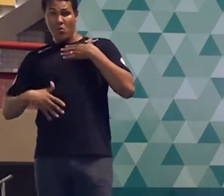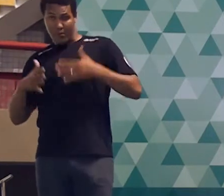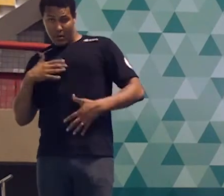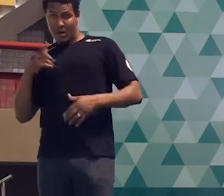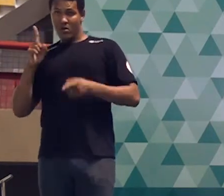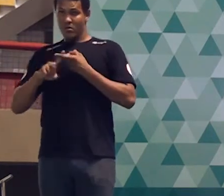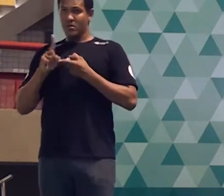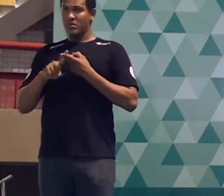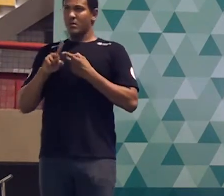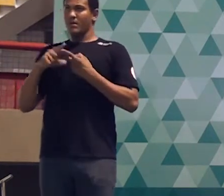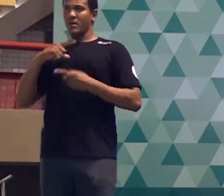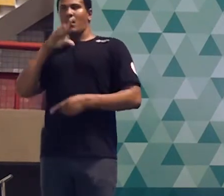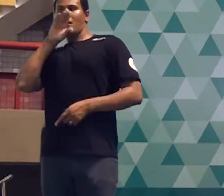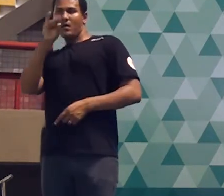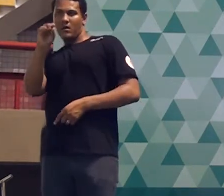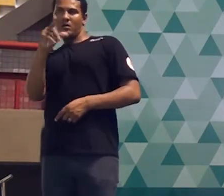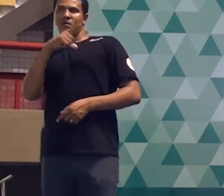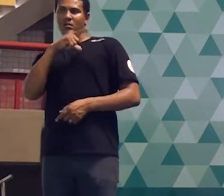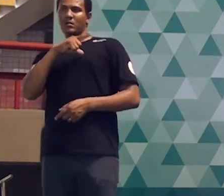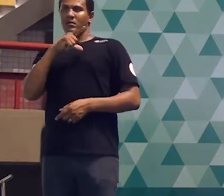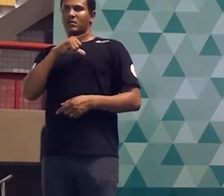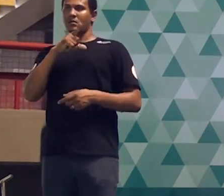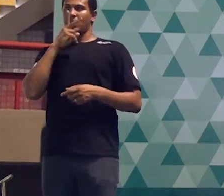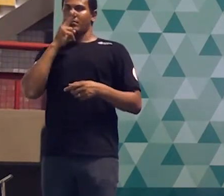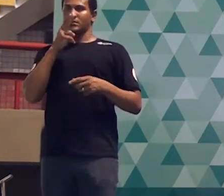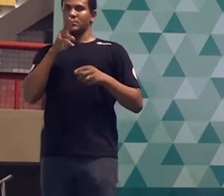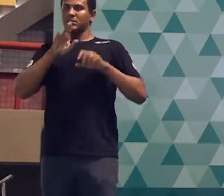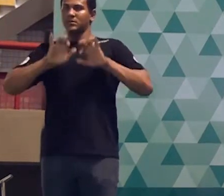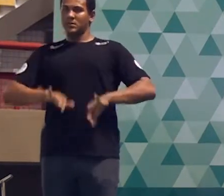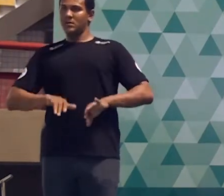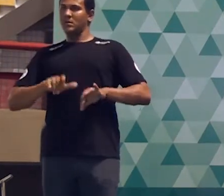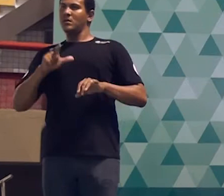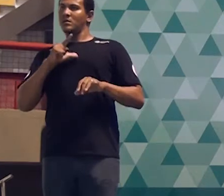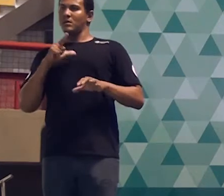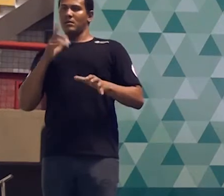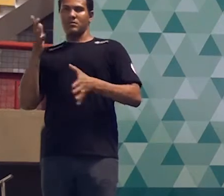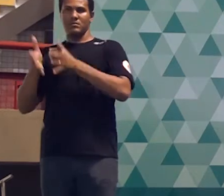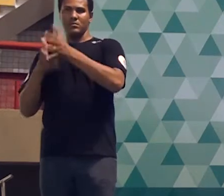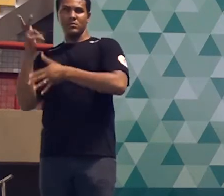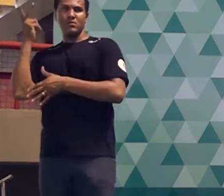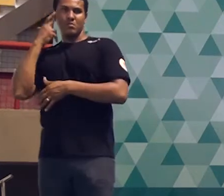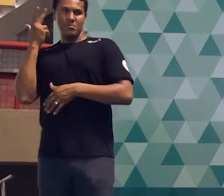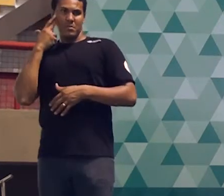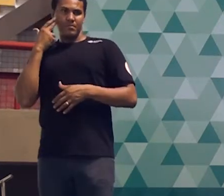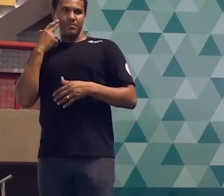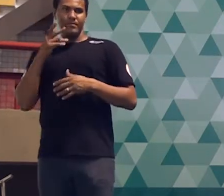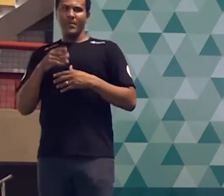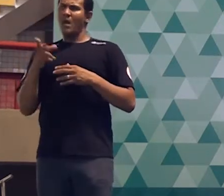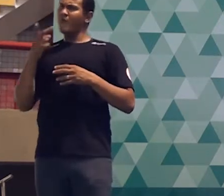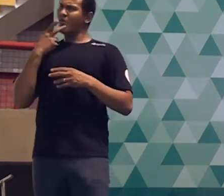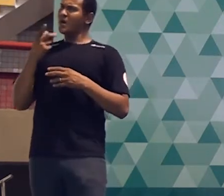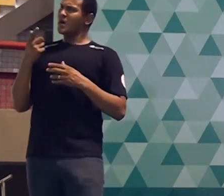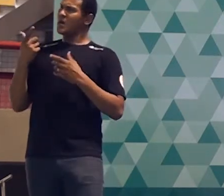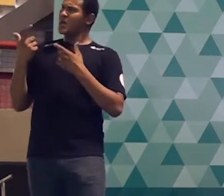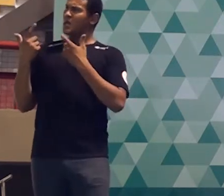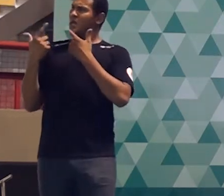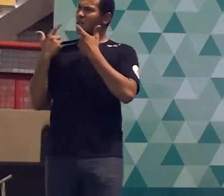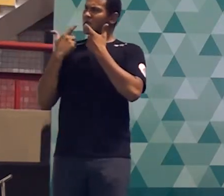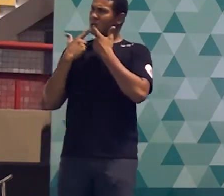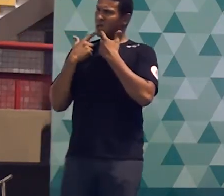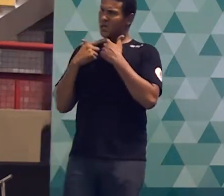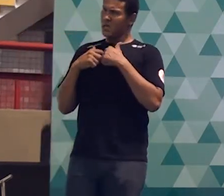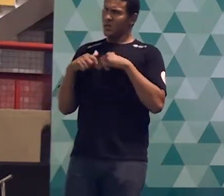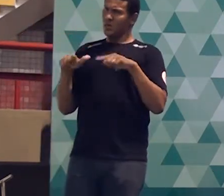uma linguagem analógica, existe uma linguagem digital. E está dizendo aí que a linguagem é formadora da